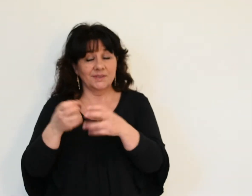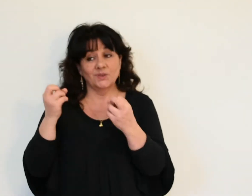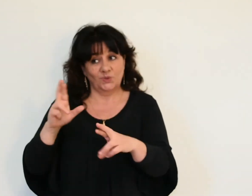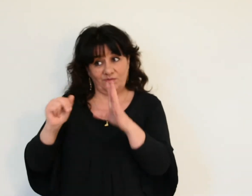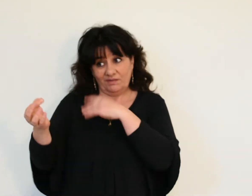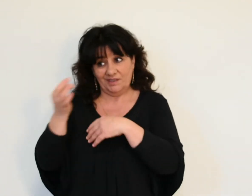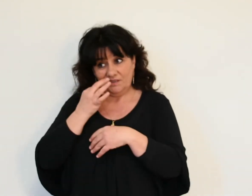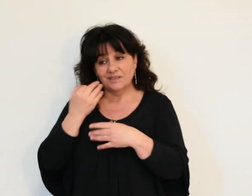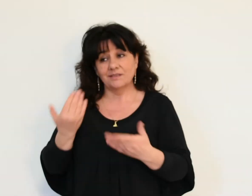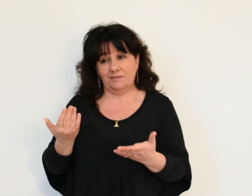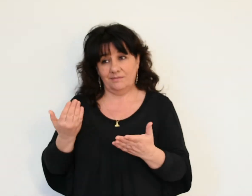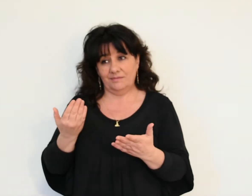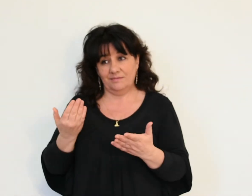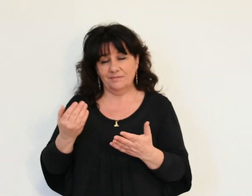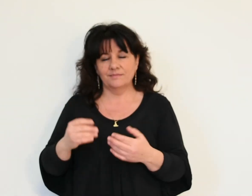Puis, il ajouta :